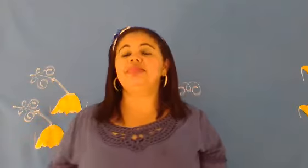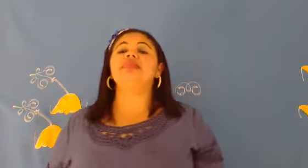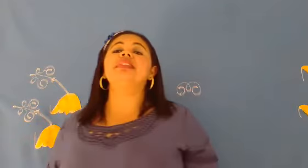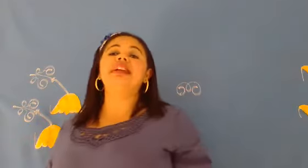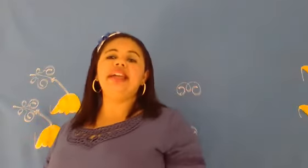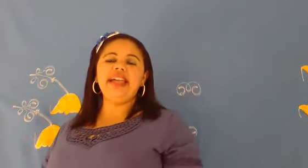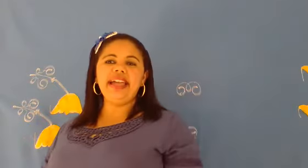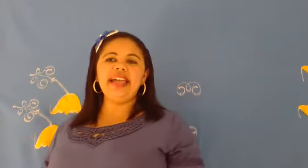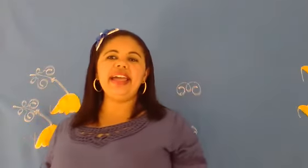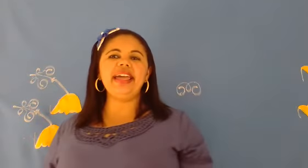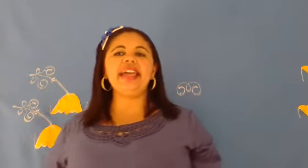É!